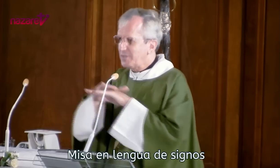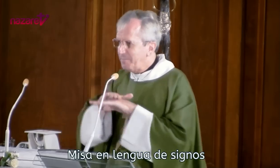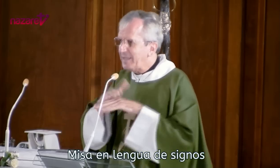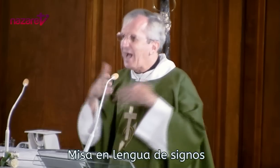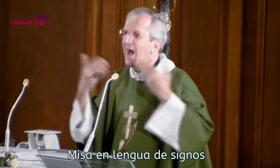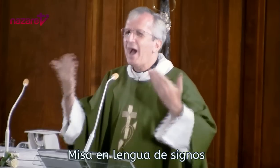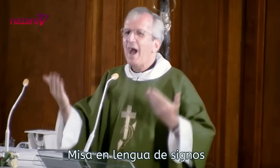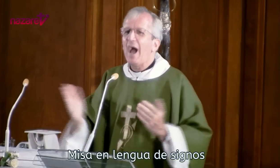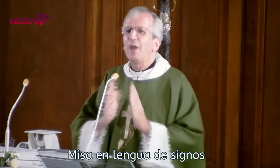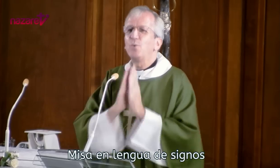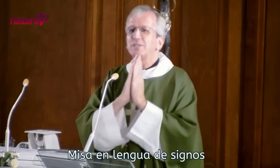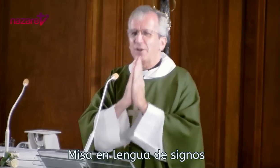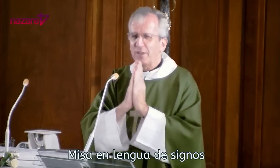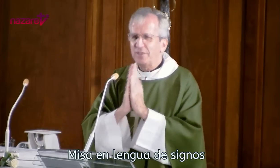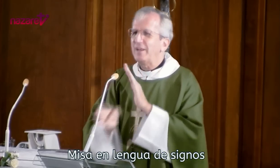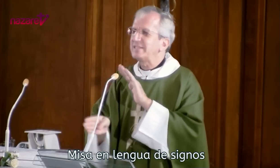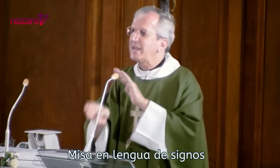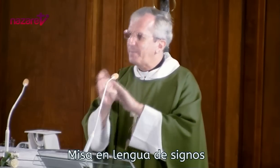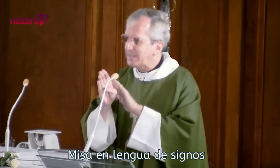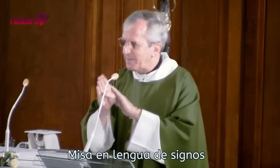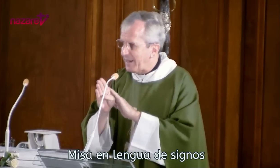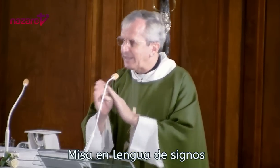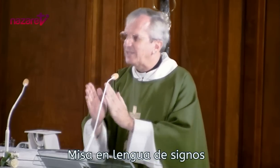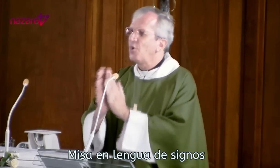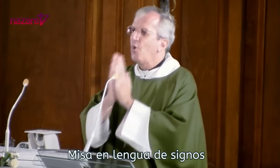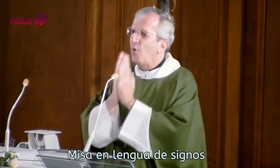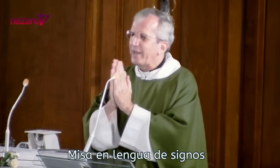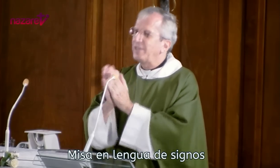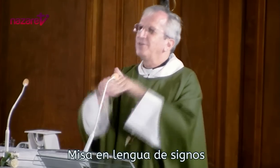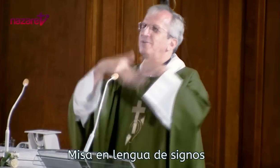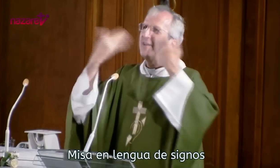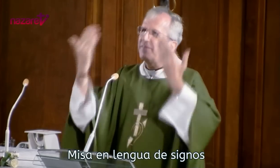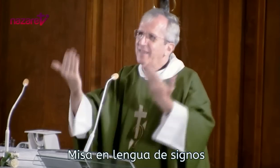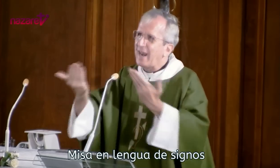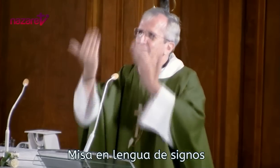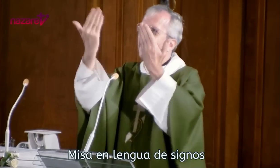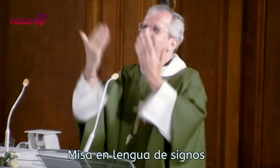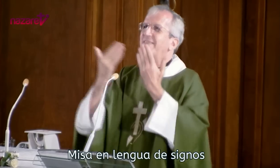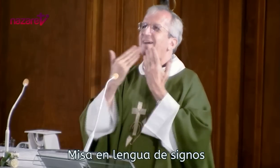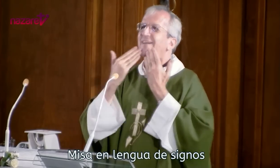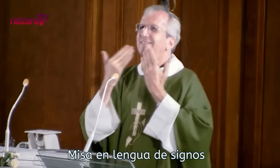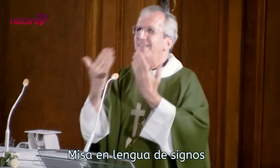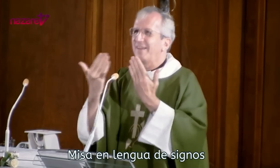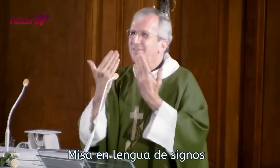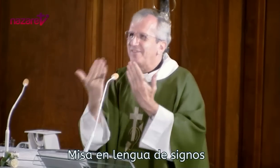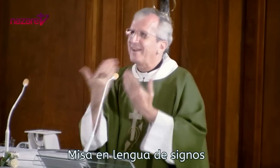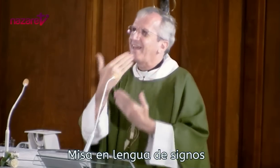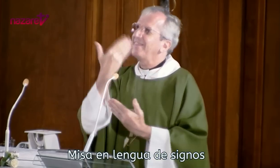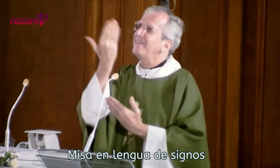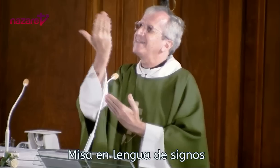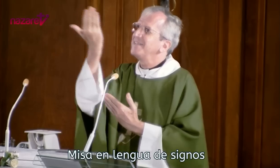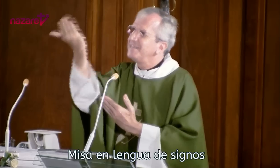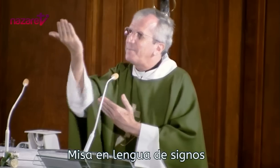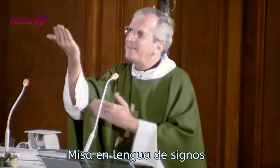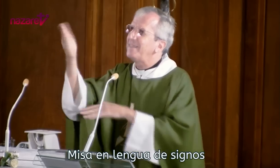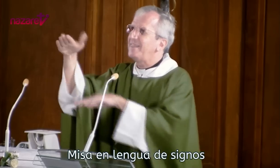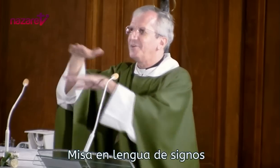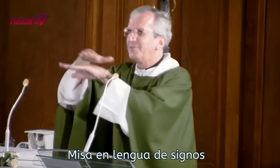invita a nuestra oración a ser perseverantes. Oración de alabanza, de acción de gracias, de petición,